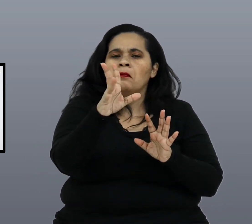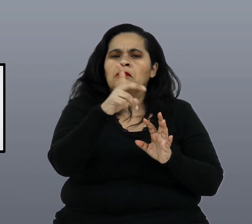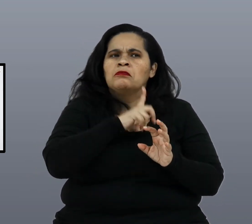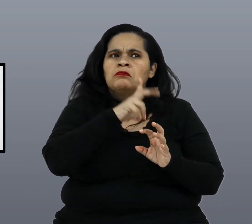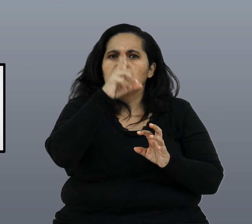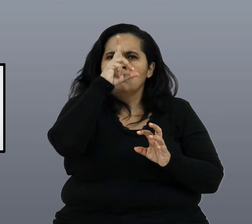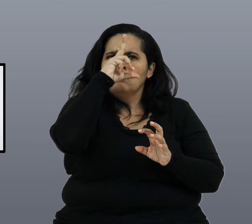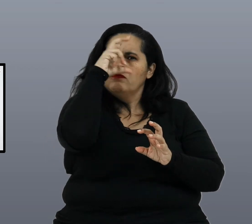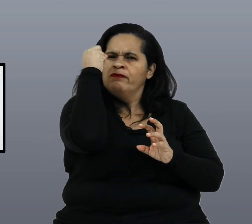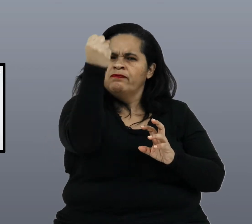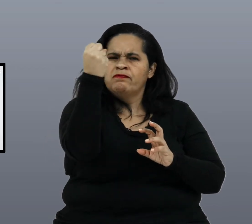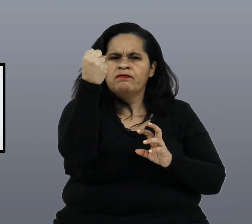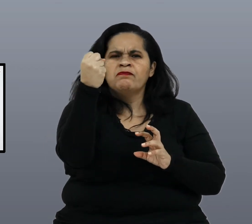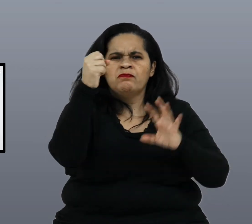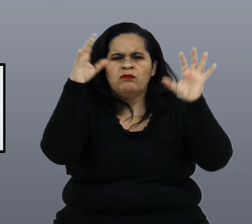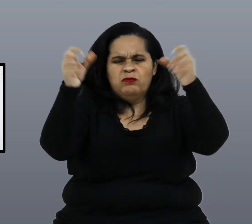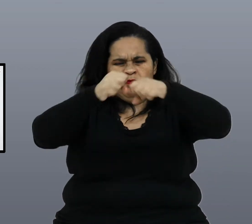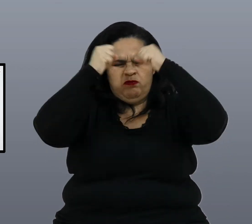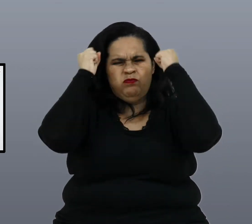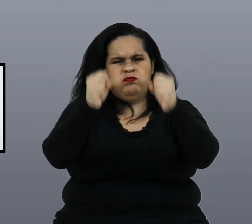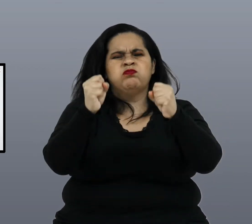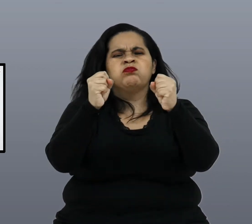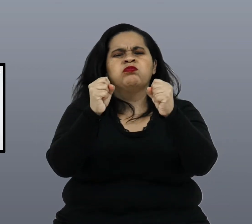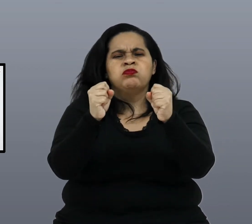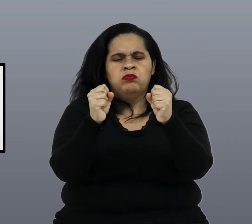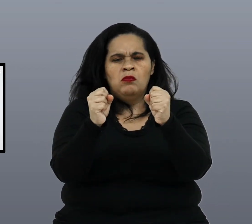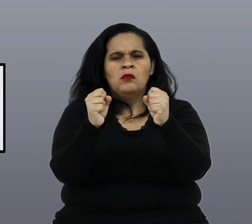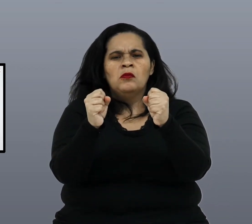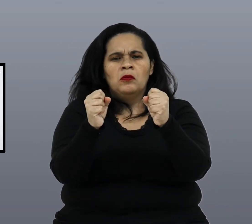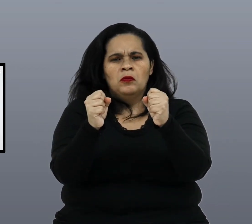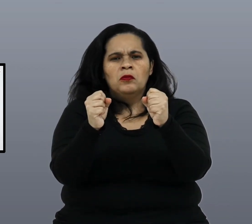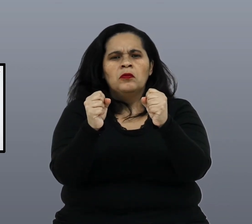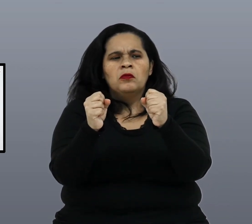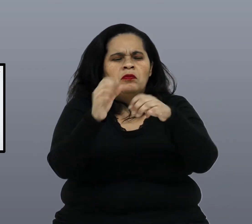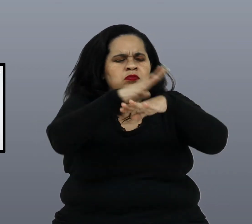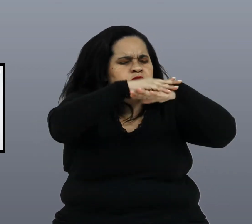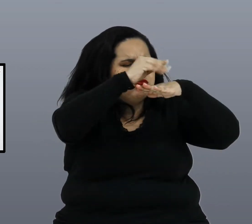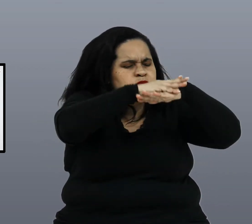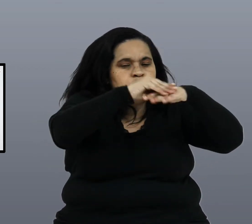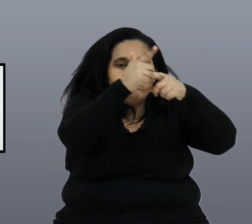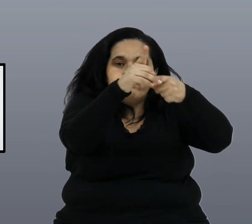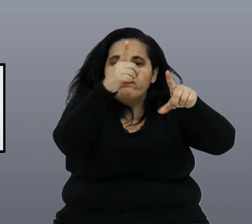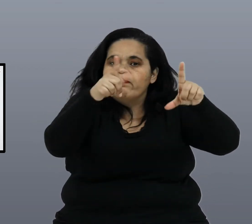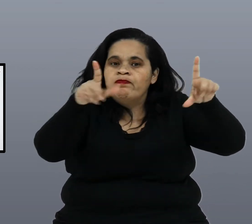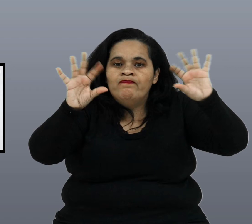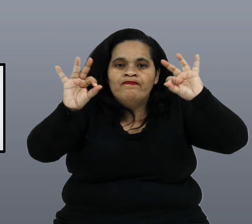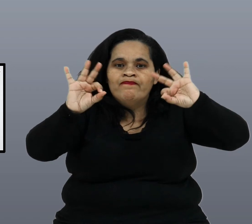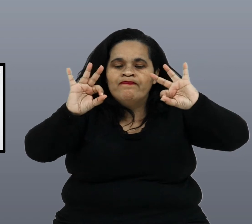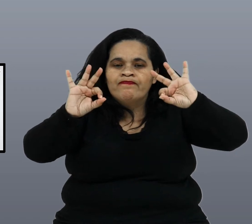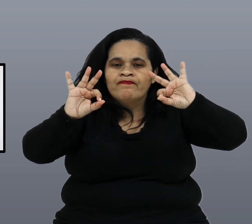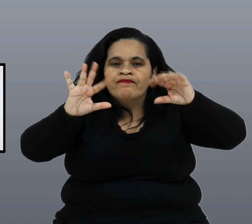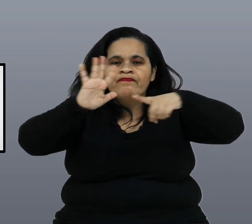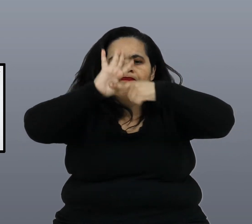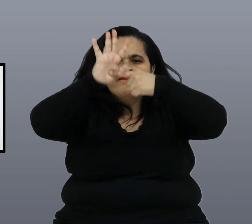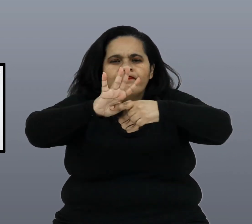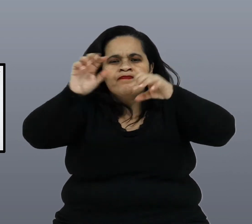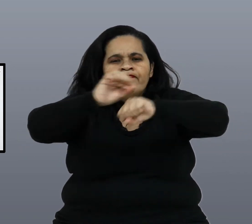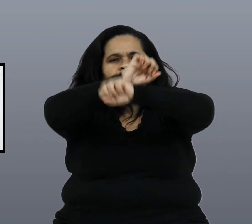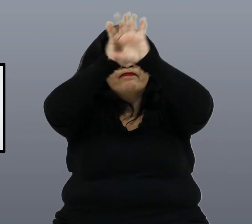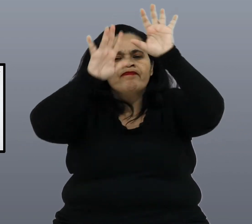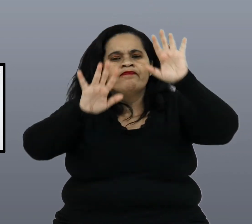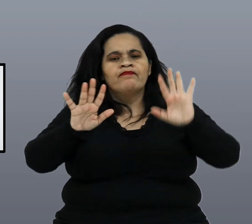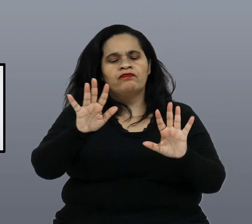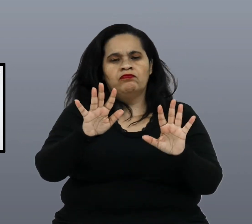tem poder, ele é insensível e ele teve sua glória.